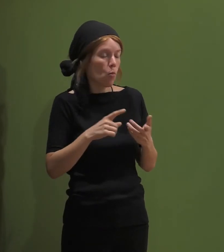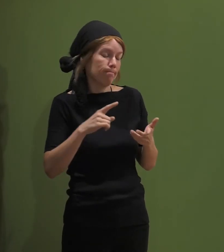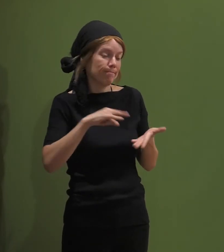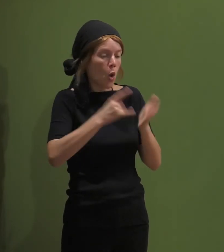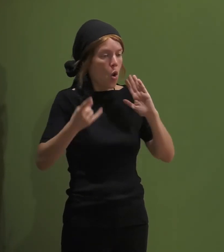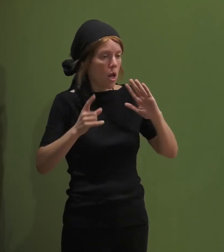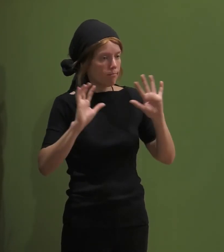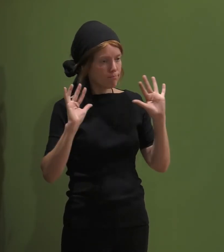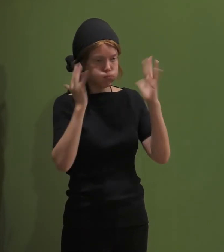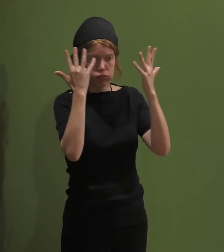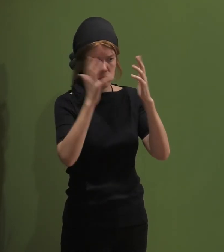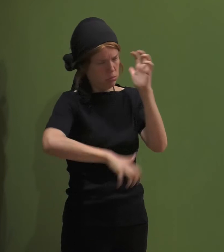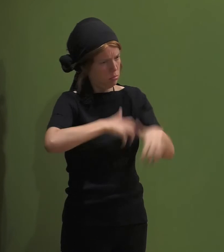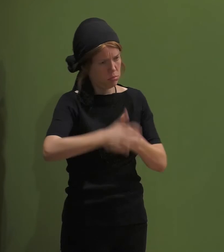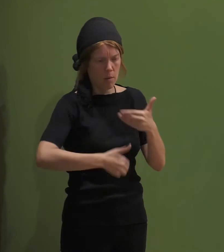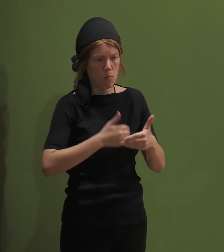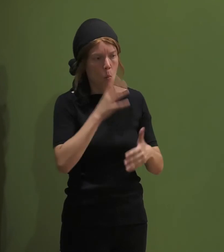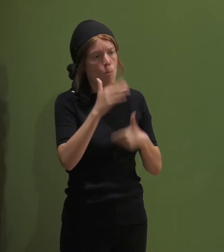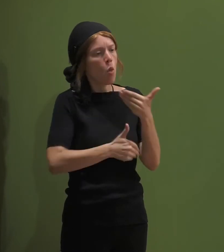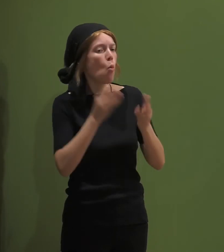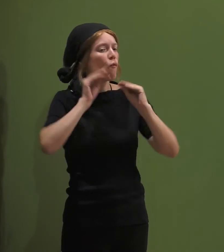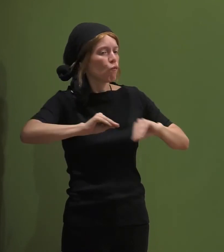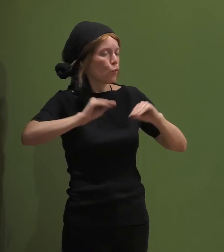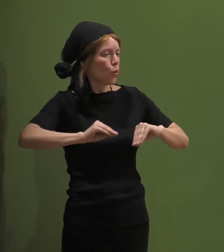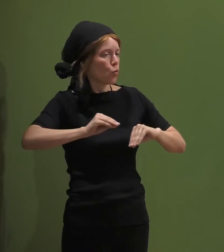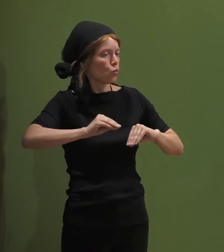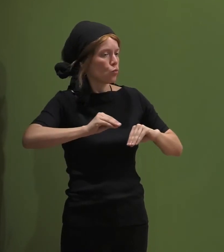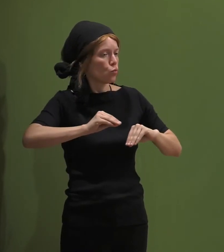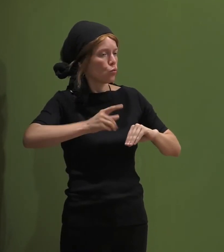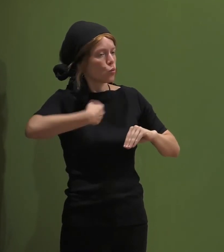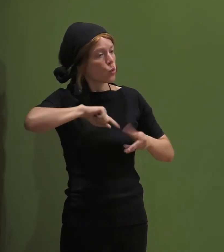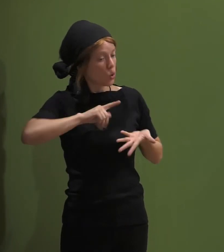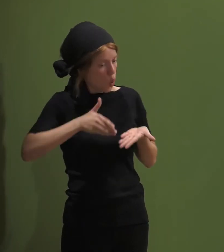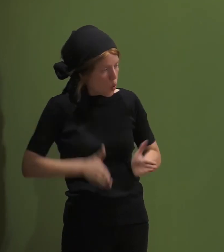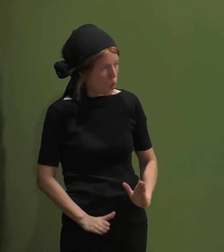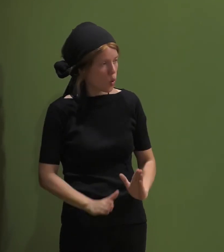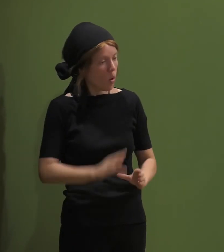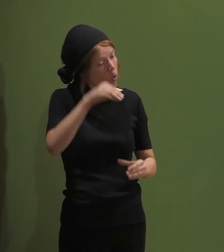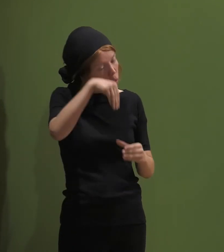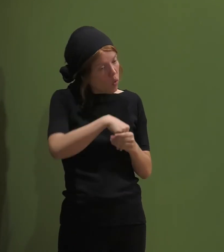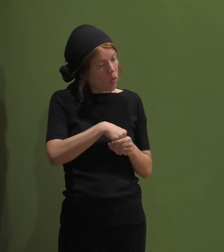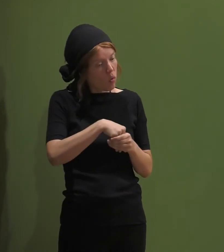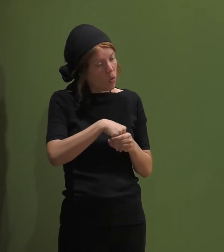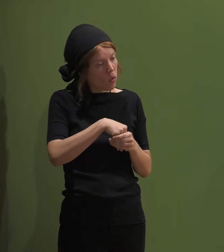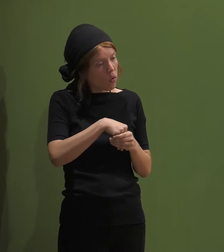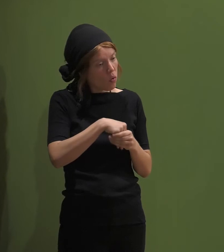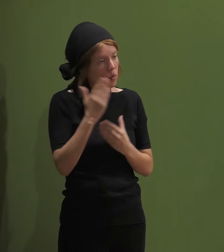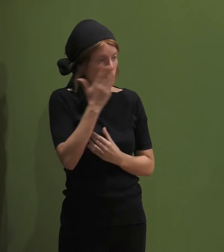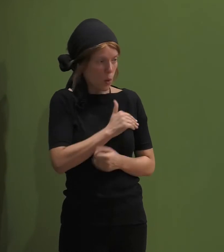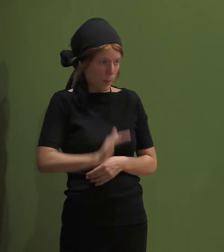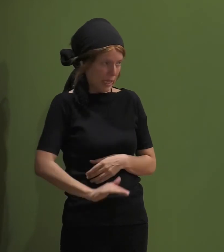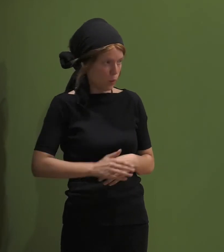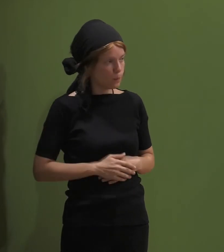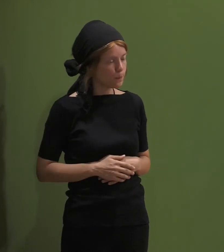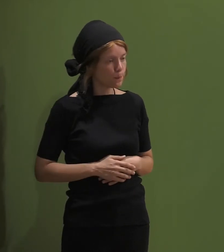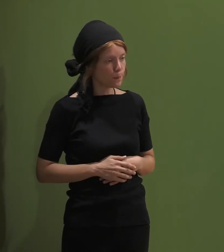tecnológica aplicada esencialmente a los procesos de formación de nuestros hijos en la escuela y desde muy pequeñitos,